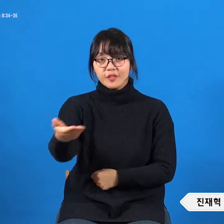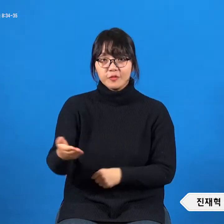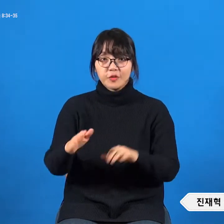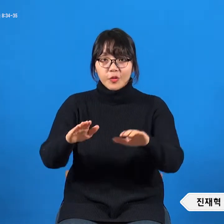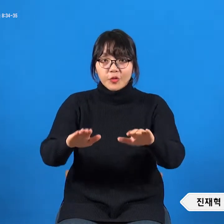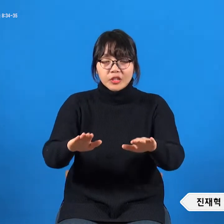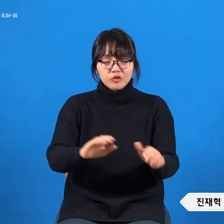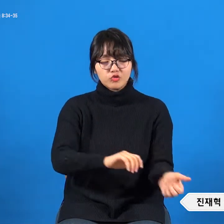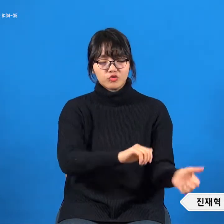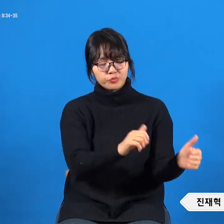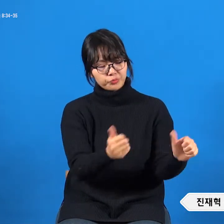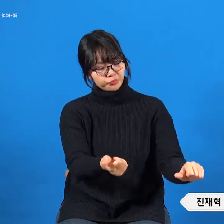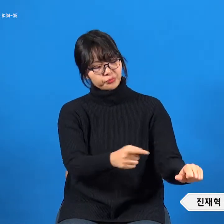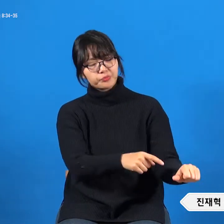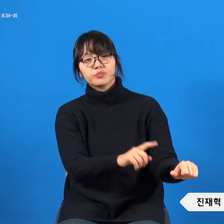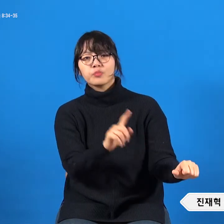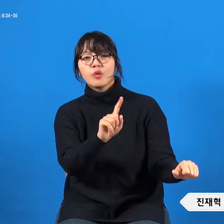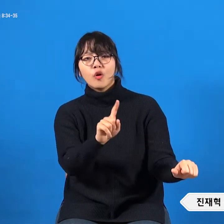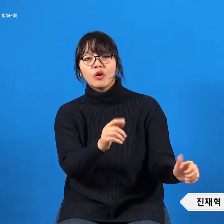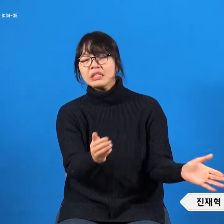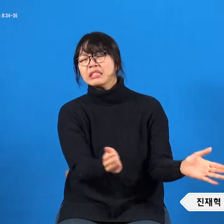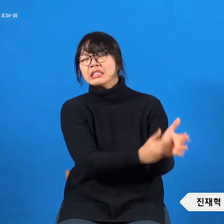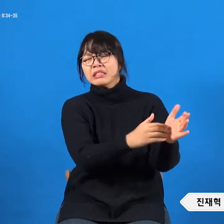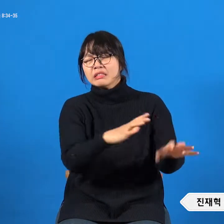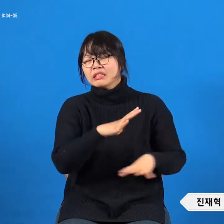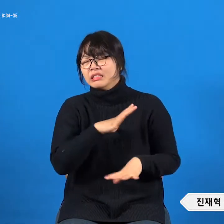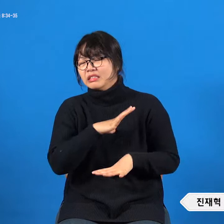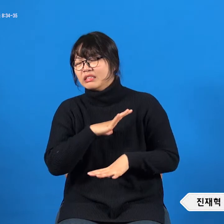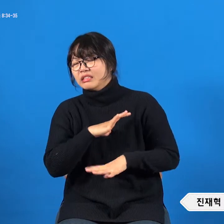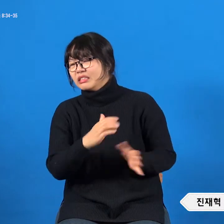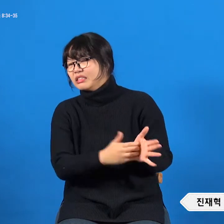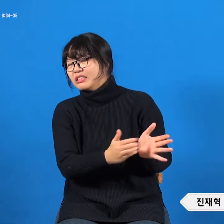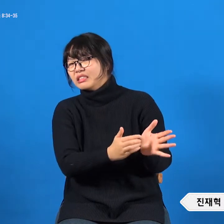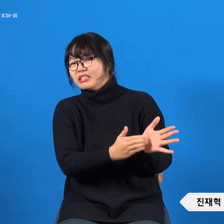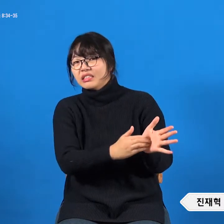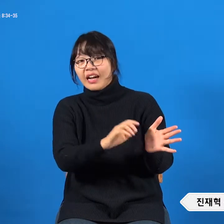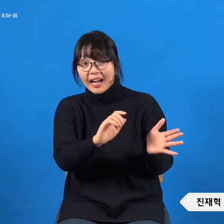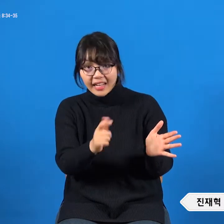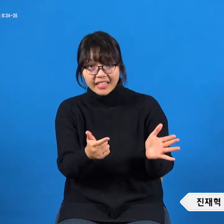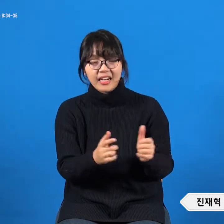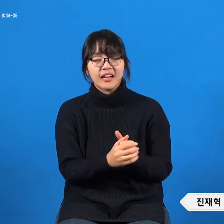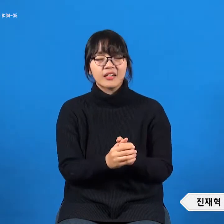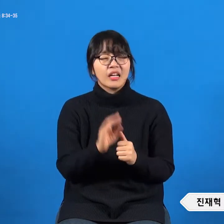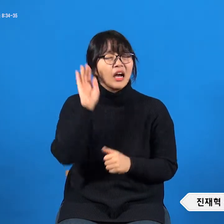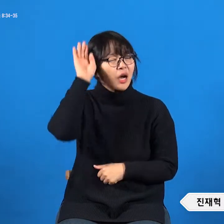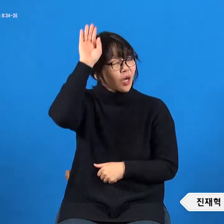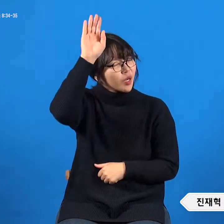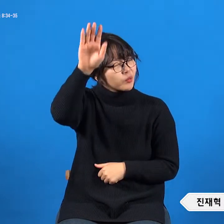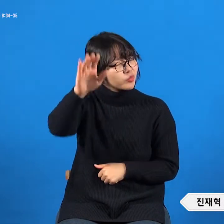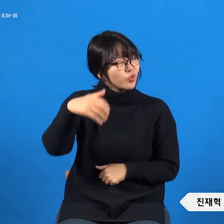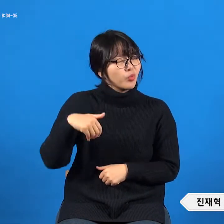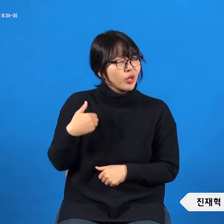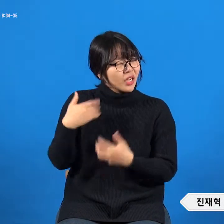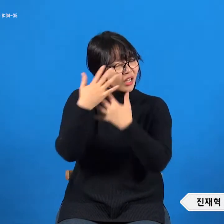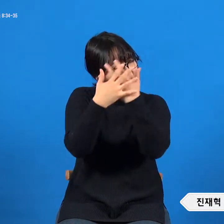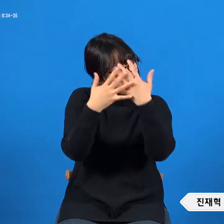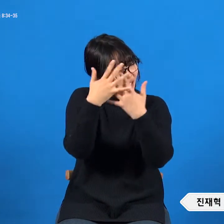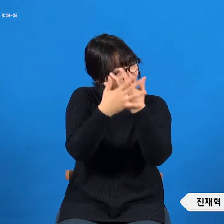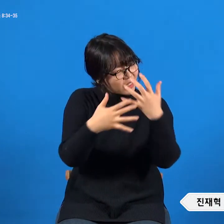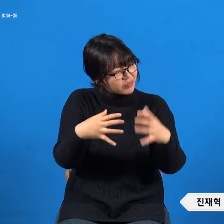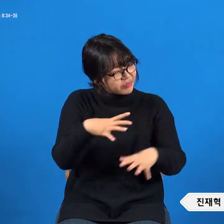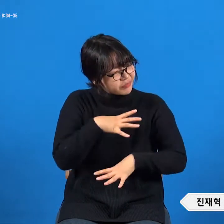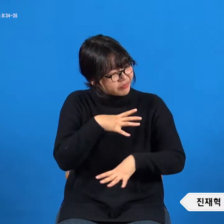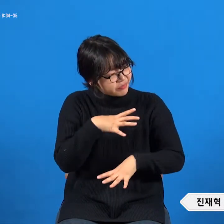오늘 죽음은 두려움뿐의 문제가 아니라, 알지 못하는 미지에 무한한 것이 아니라,